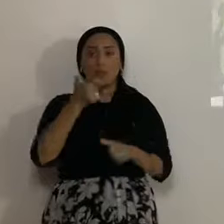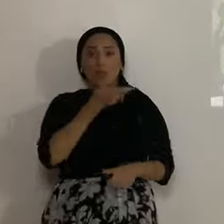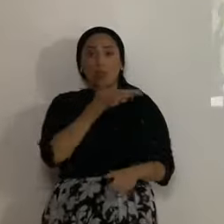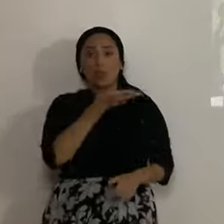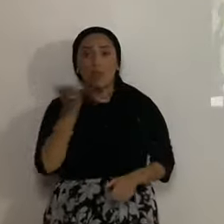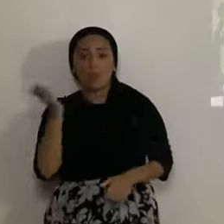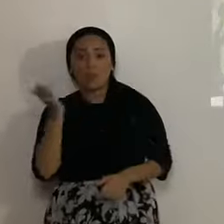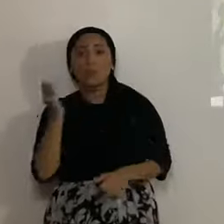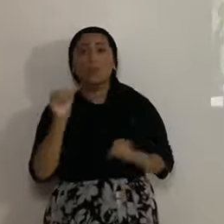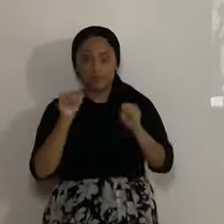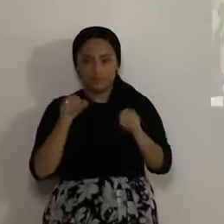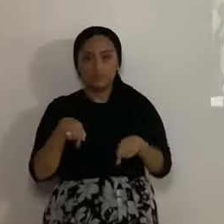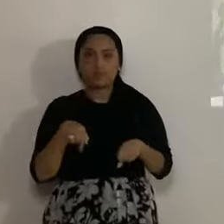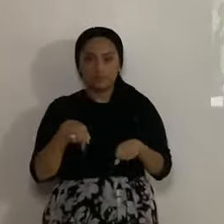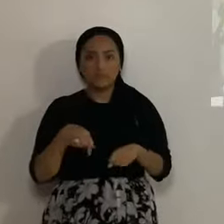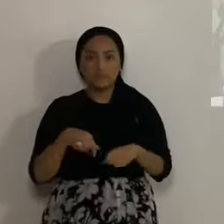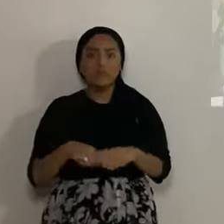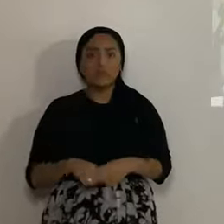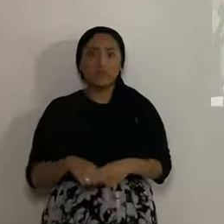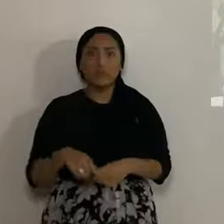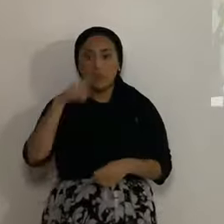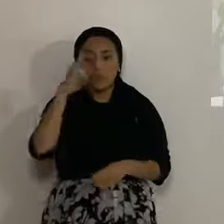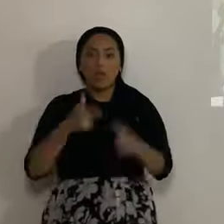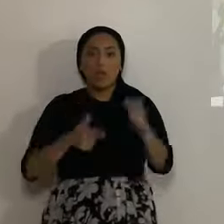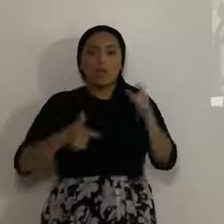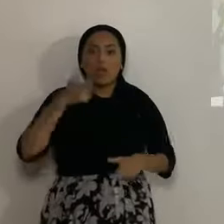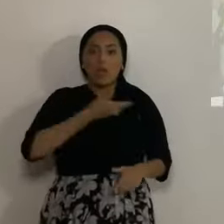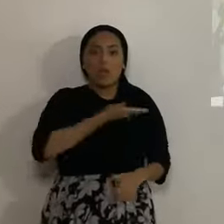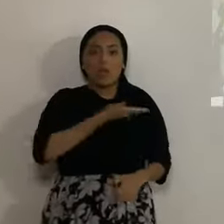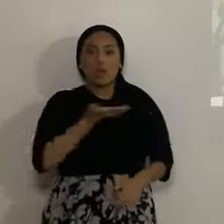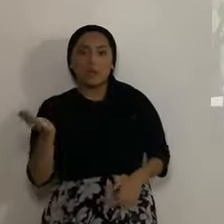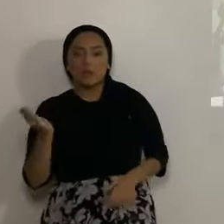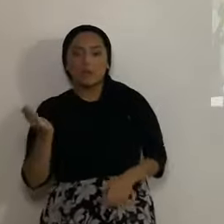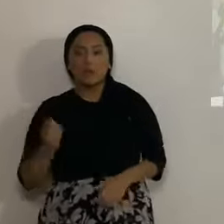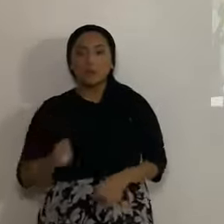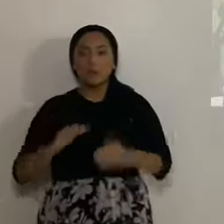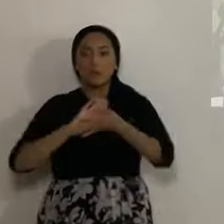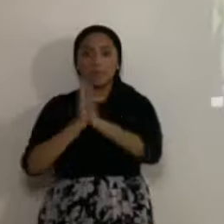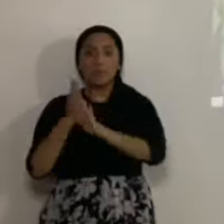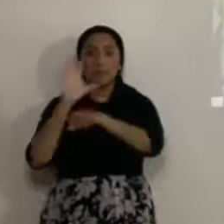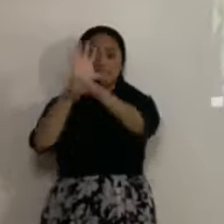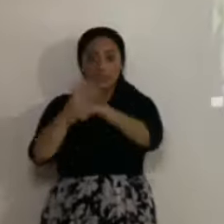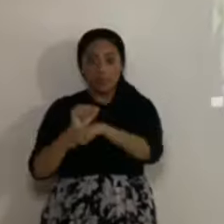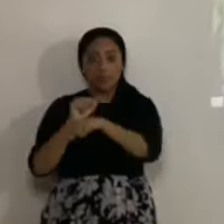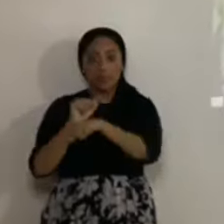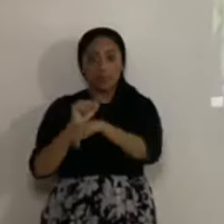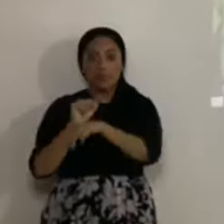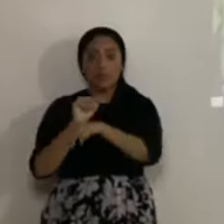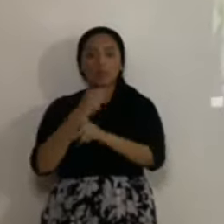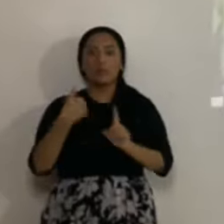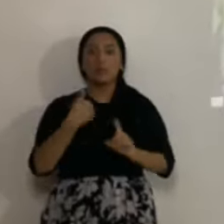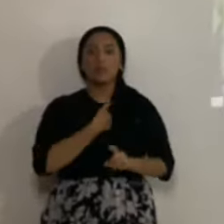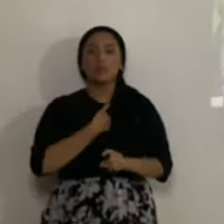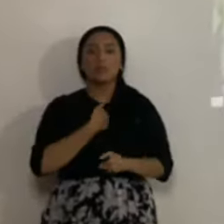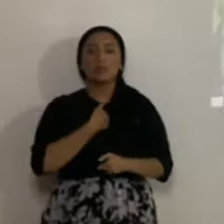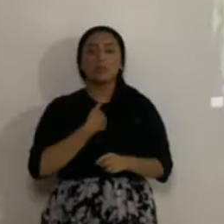¿Sí? Y es un alito, porque es un soplo. Entonces, se vuelve un hábito y es un alito.